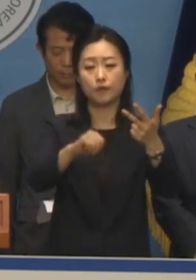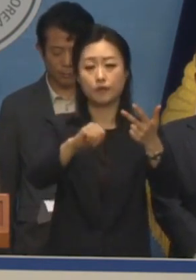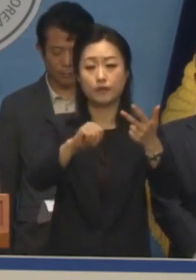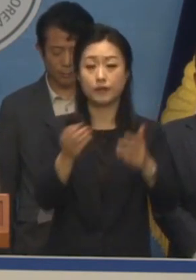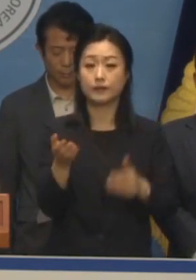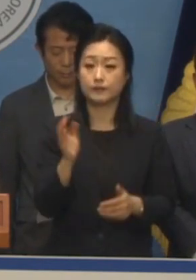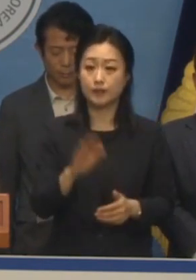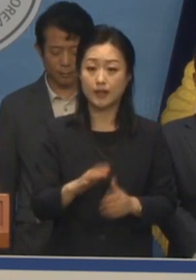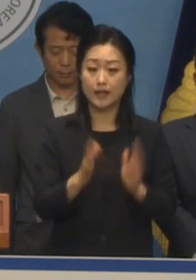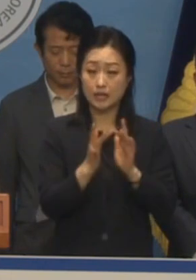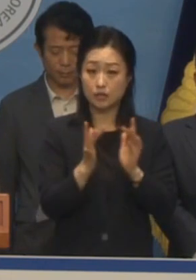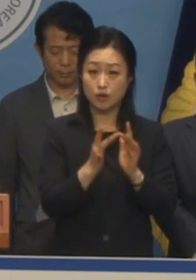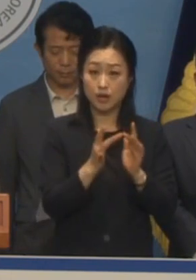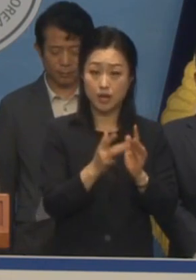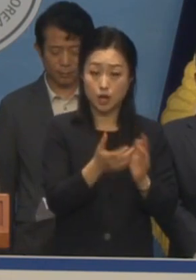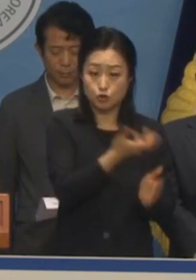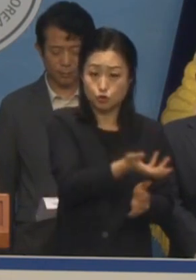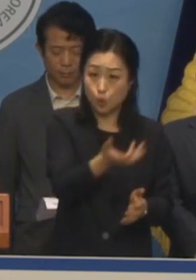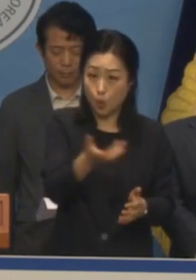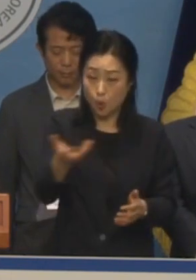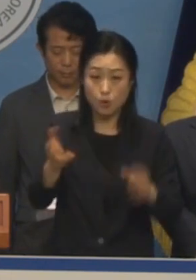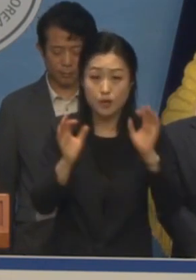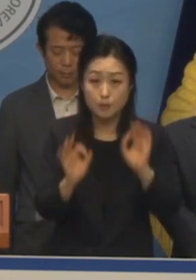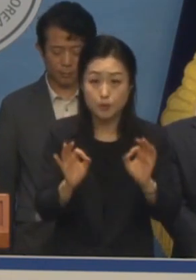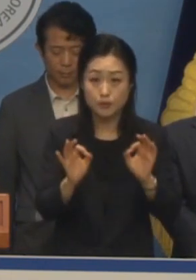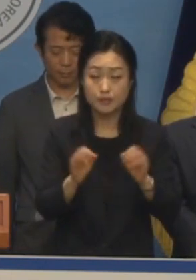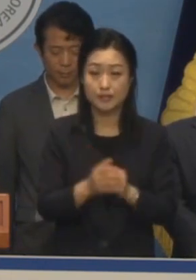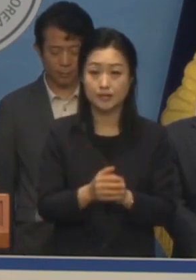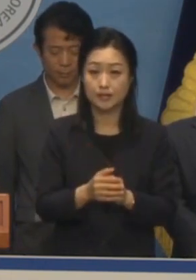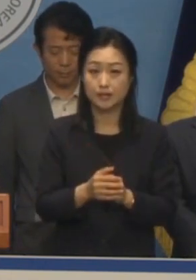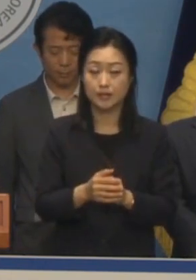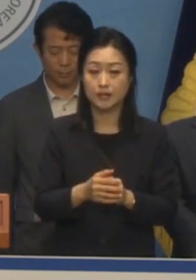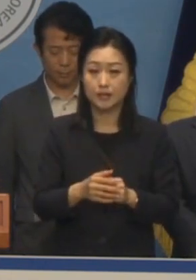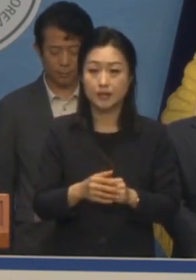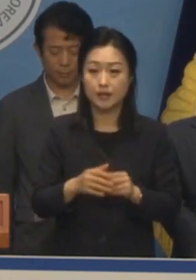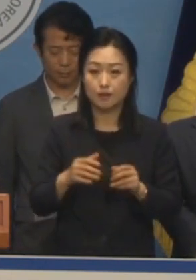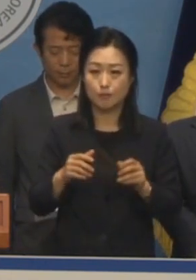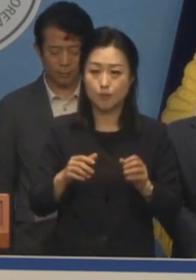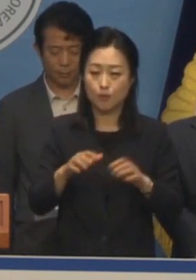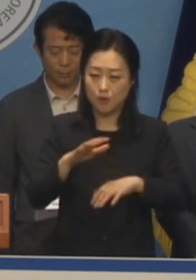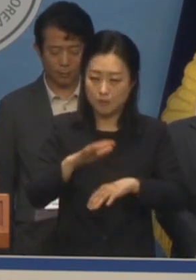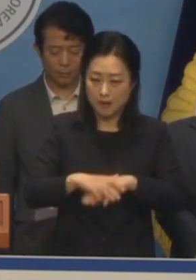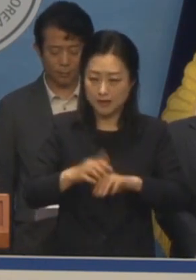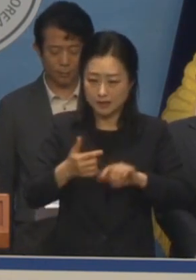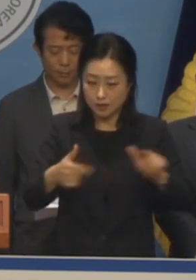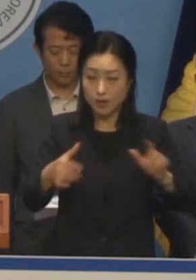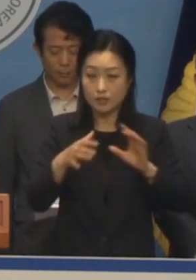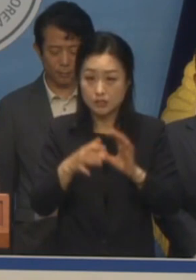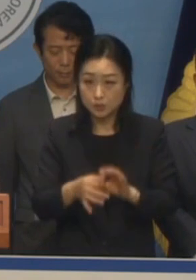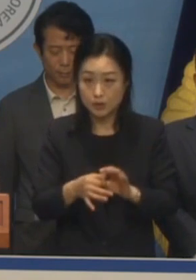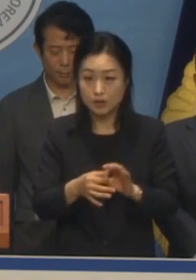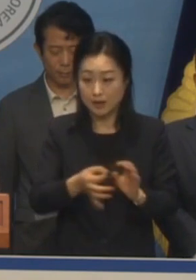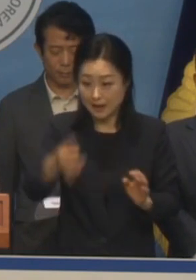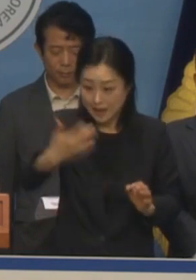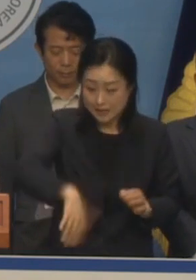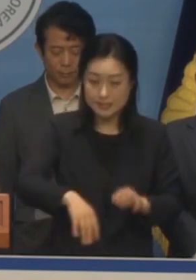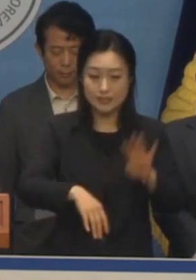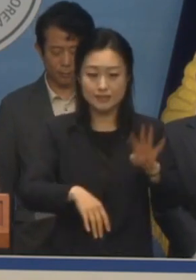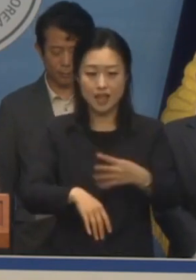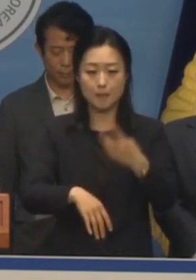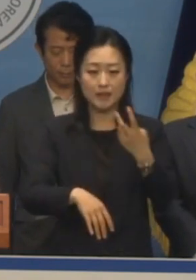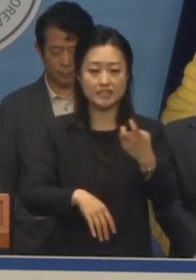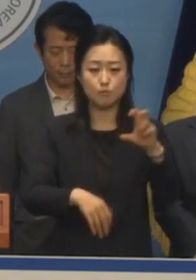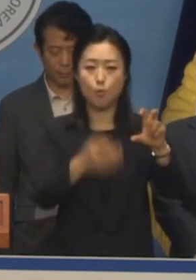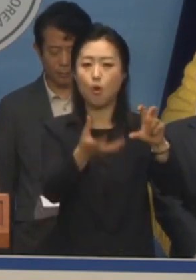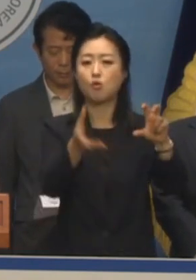그렇지만 온라인 유통업계 추정에 따르면 신선 농산물 미정산 금액은 약 425억 원 이상이 될 것이다